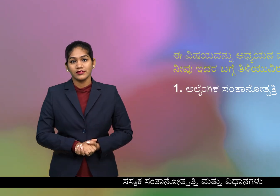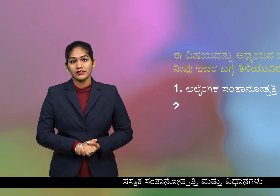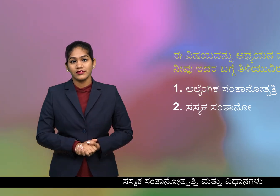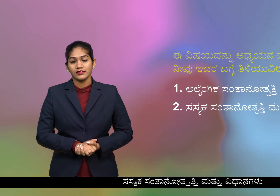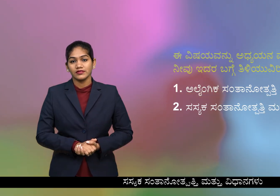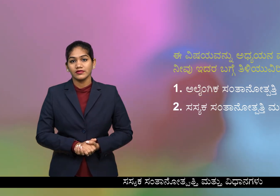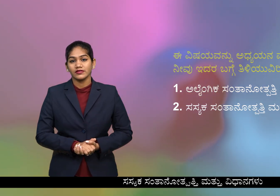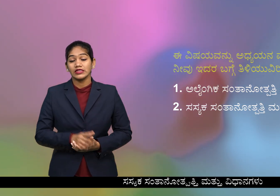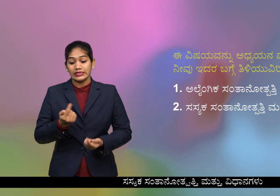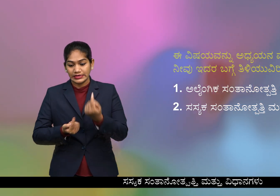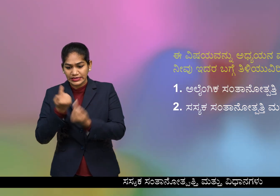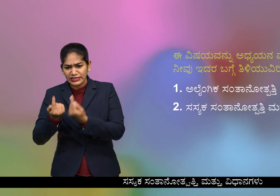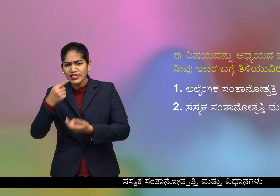ಸಸ್ಯಕ ಸಂತಾನೋತ್ಪತ್ತಿ ಮತ್ತು ವಿಧಾನಗಳು.